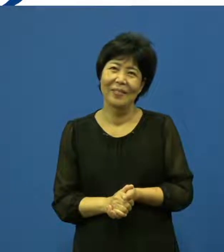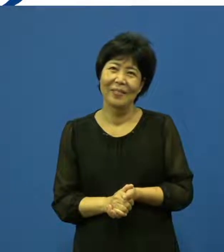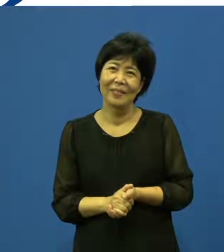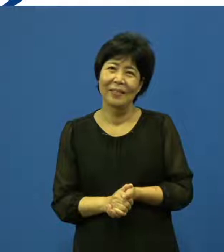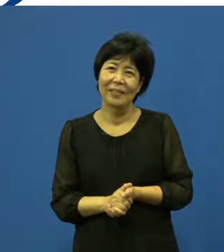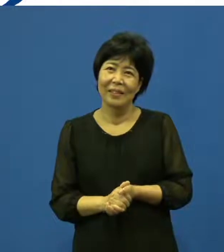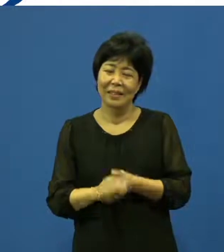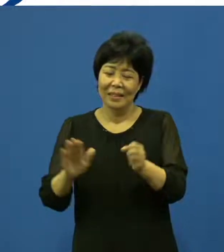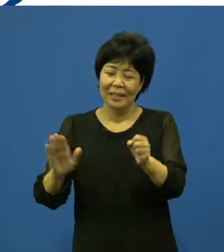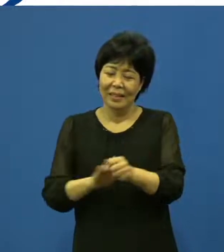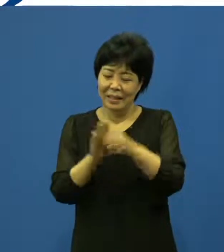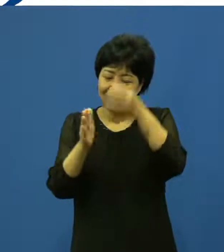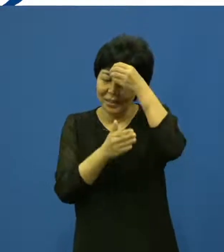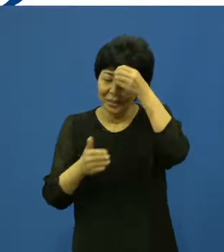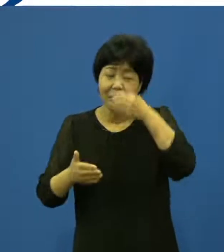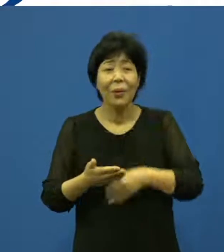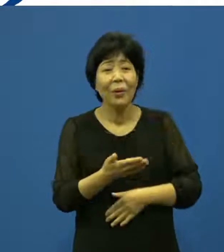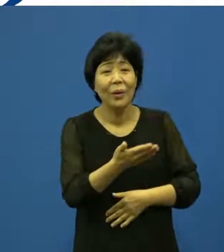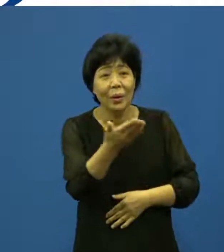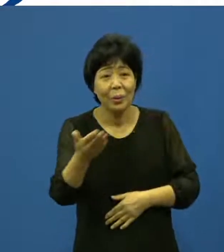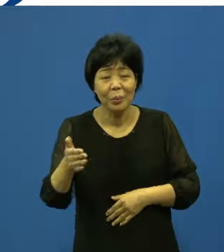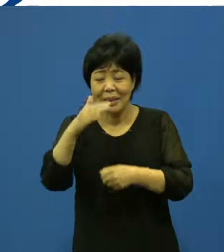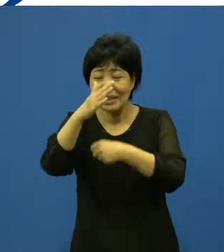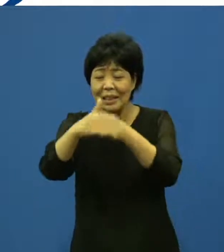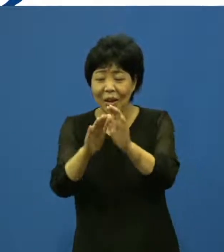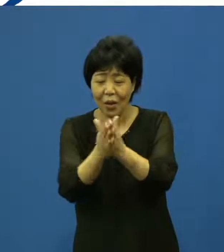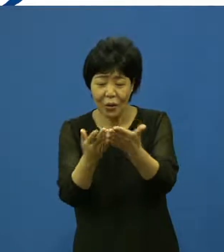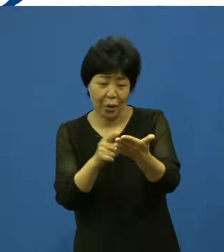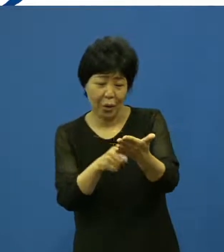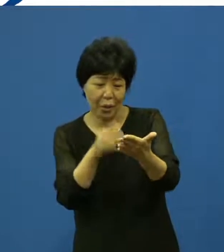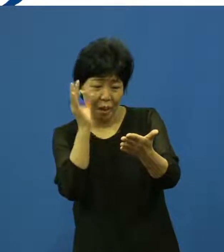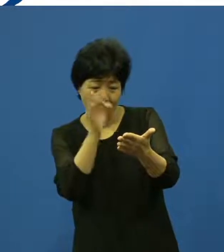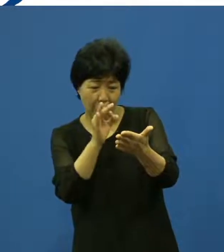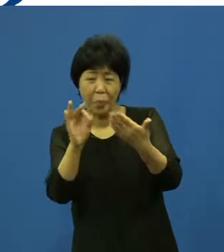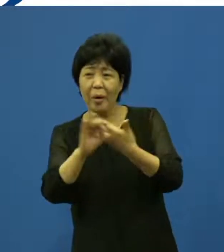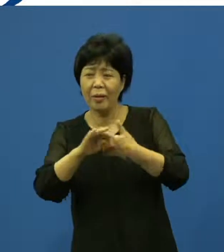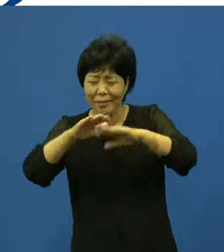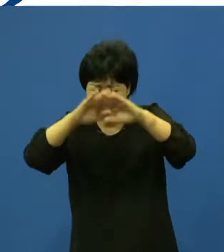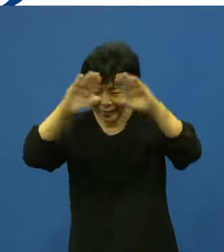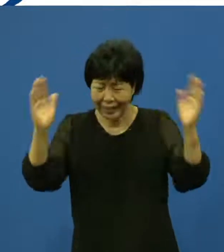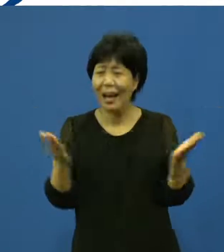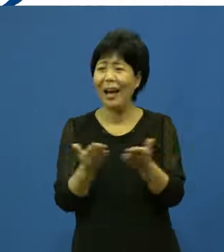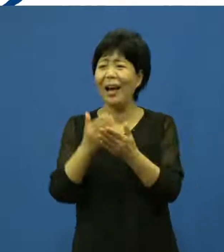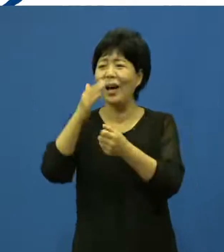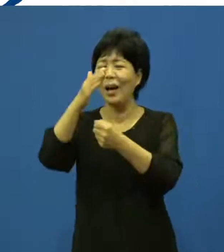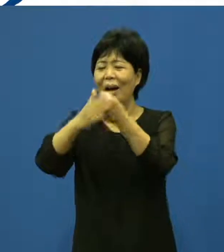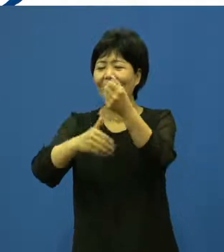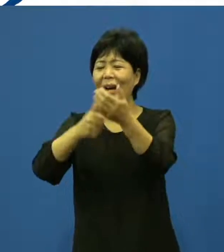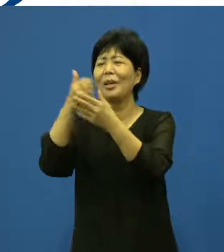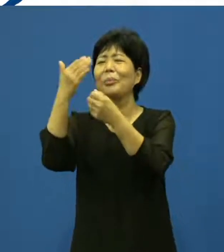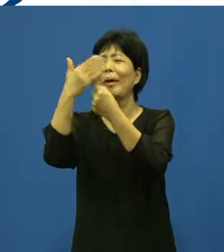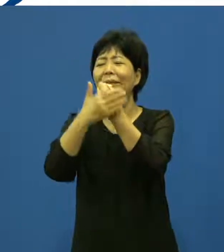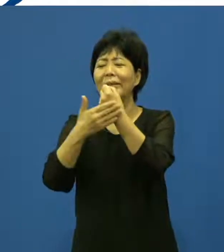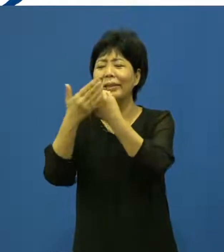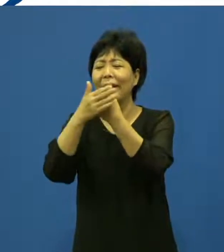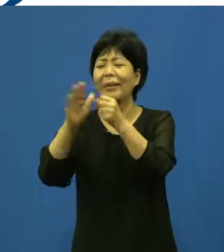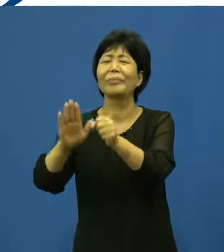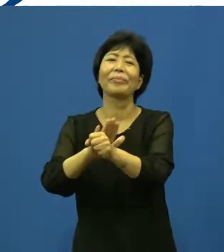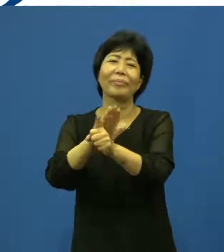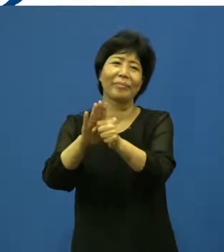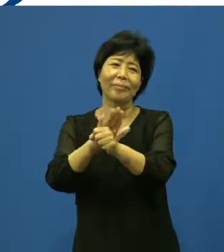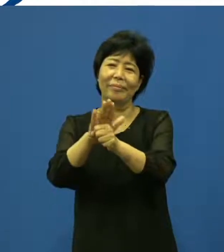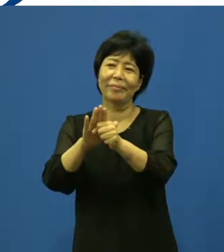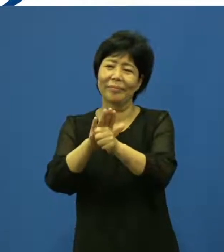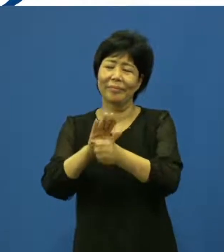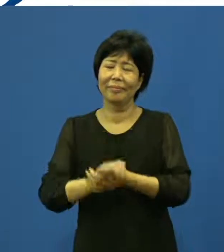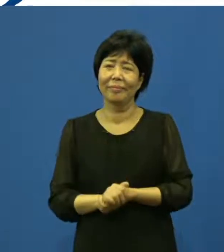사랑하는 성도 여러분, 성경은 온통 하나님의 은혜로 도배하고 있습니다. 하나님의 은혜가 스며들지 않는 곳이 없습니다. 구약의 인물들 한